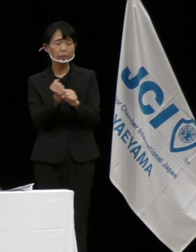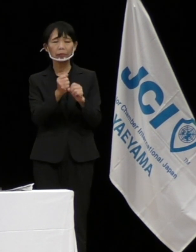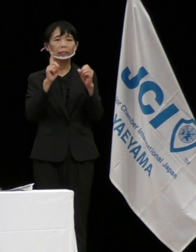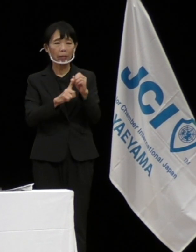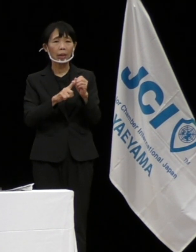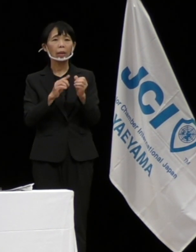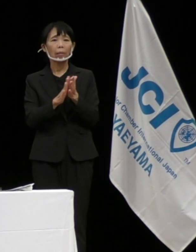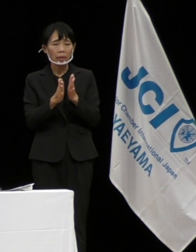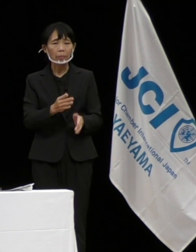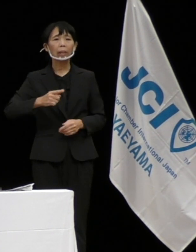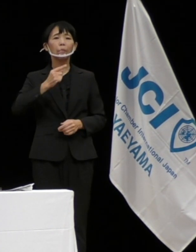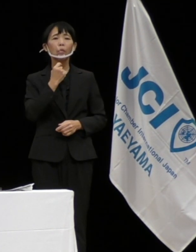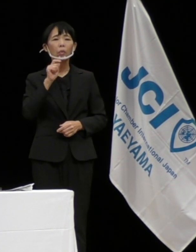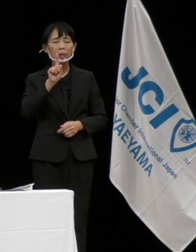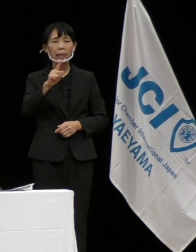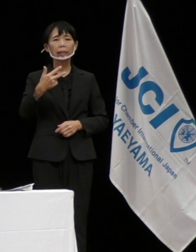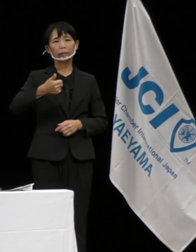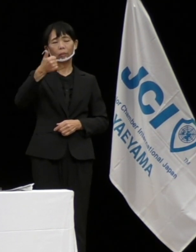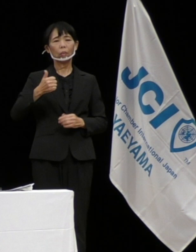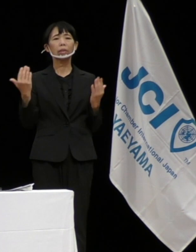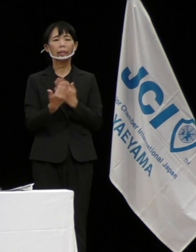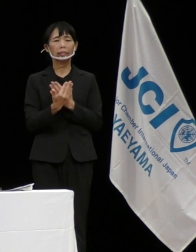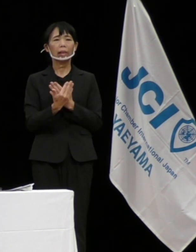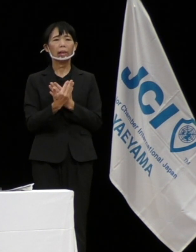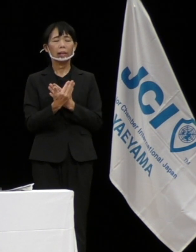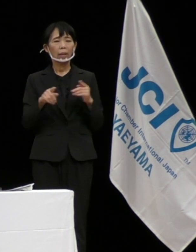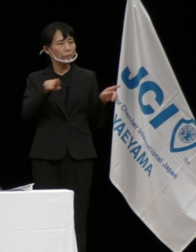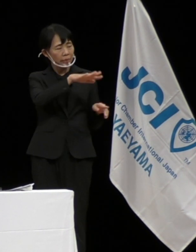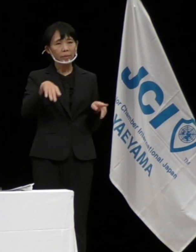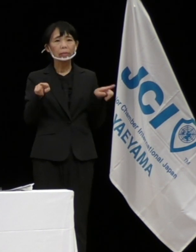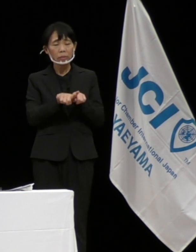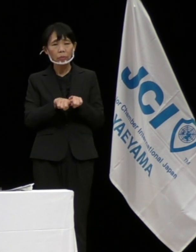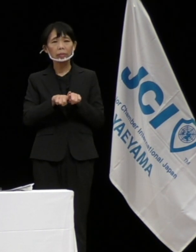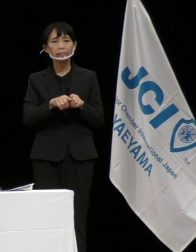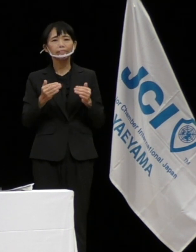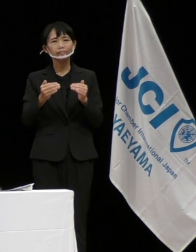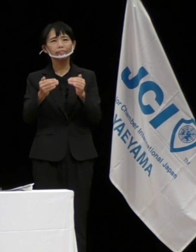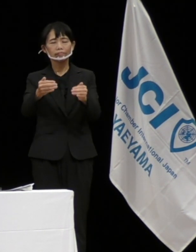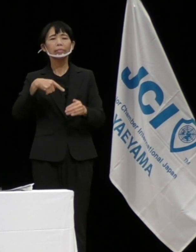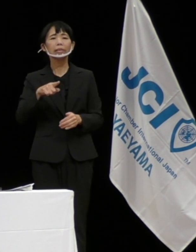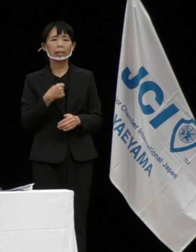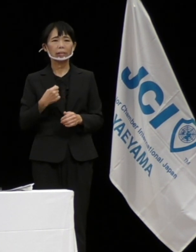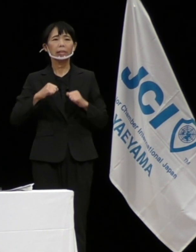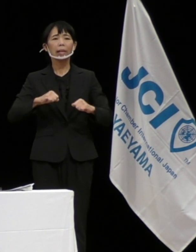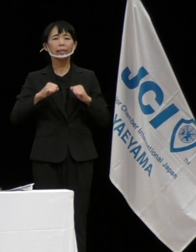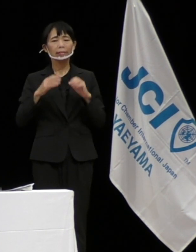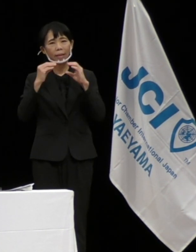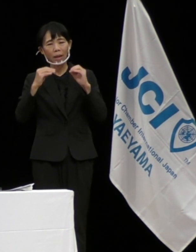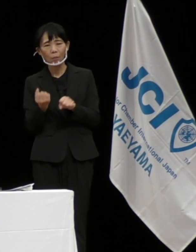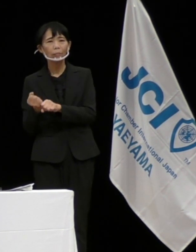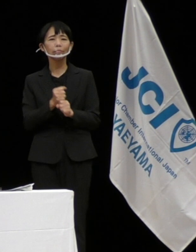級立場で頑張っていきたいとそして皆さんとともに前を向いてもう一度映画をと元気を取り戻す市が市にしたいと